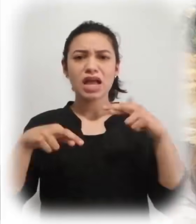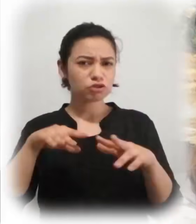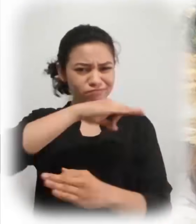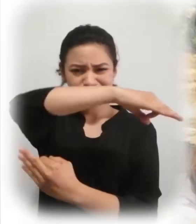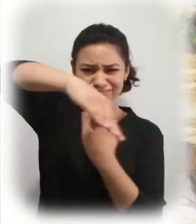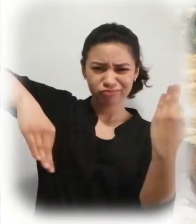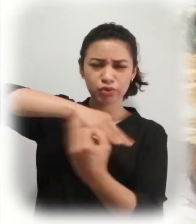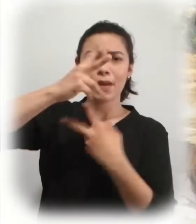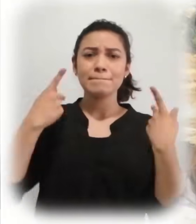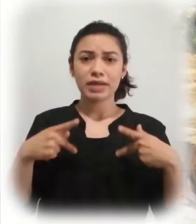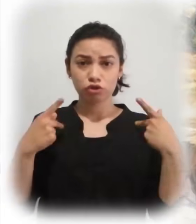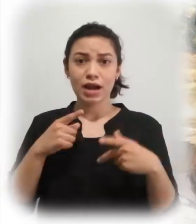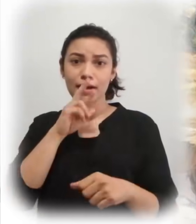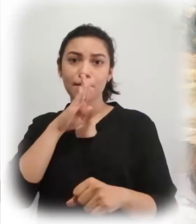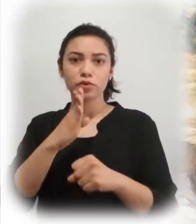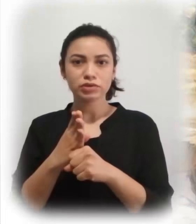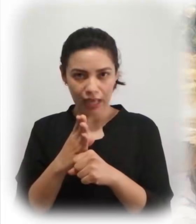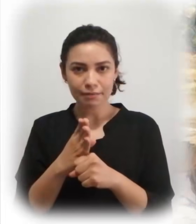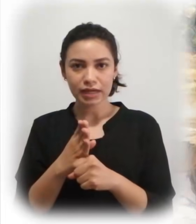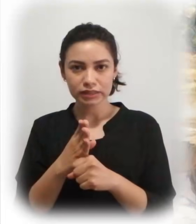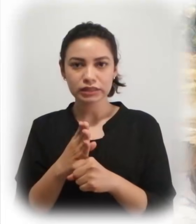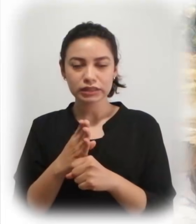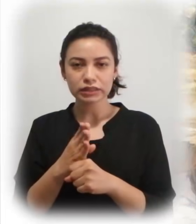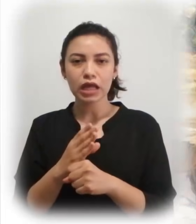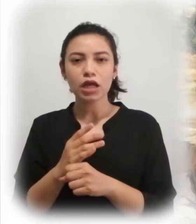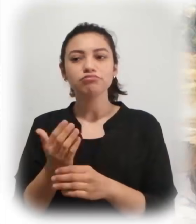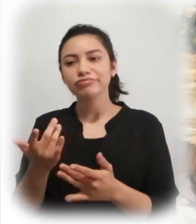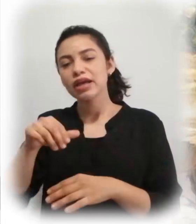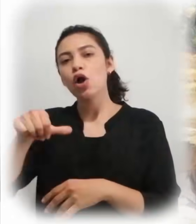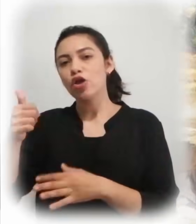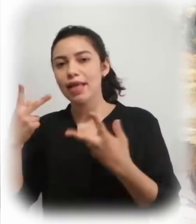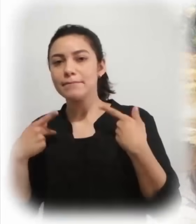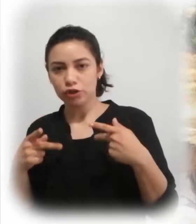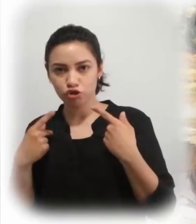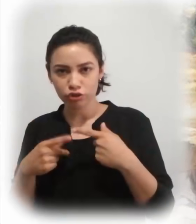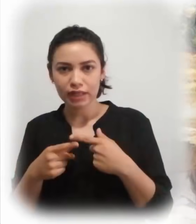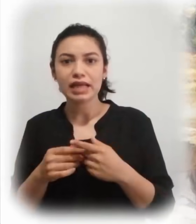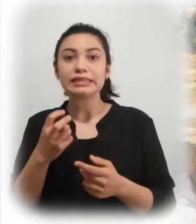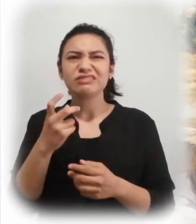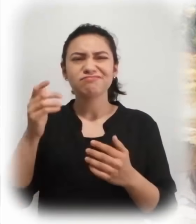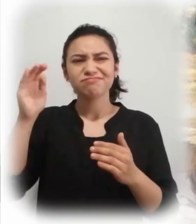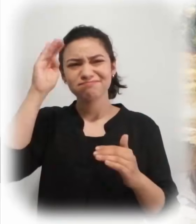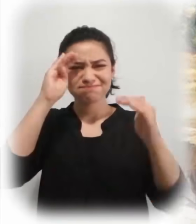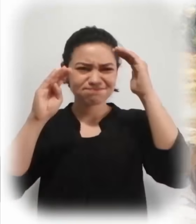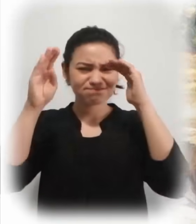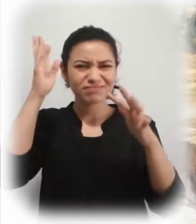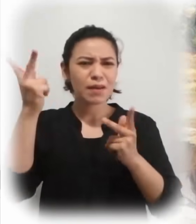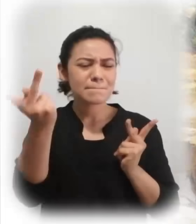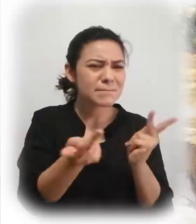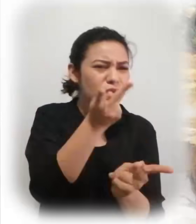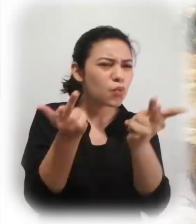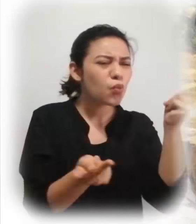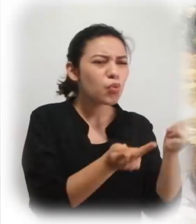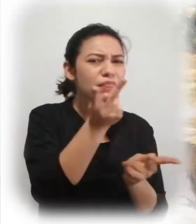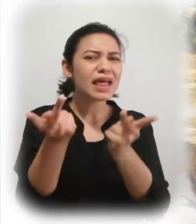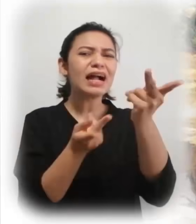sobre personas. Y nos cuestiona sobre el modo como realizamos nuestra labor de pastoreo.